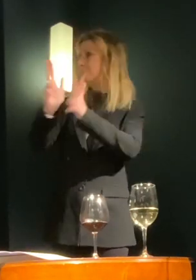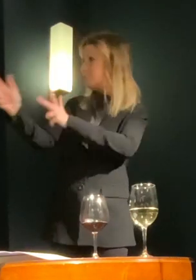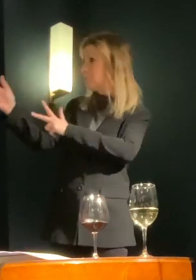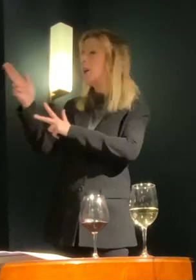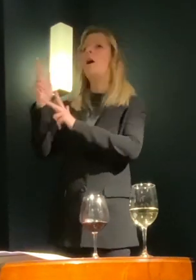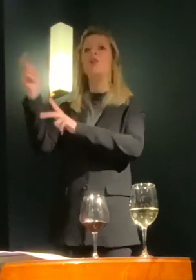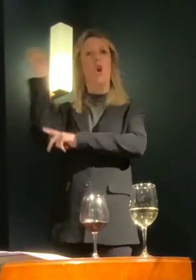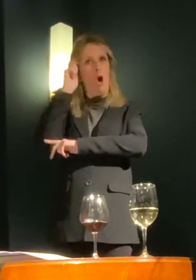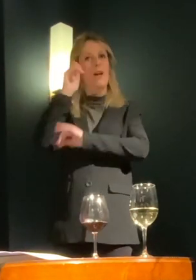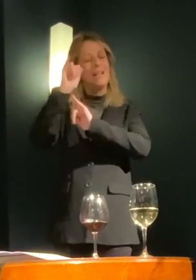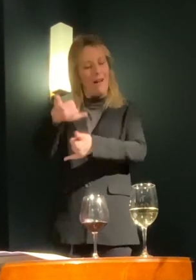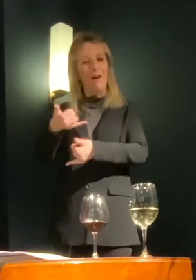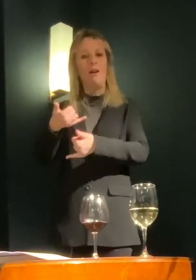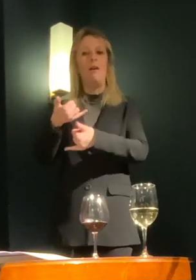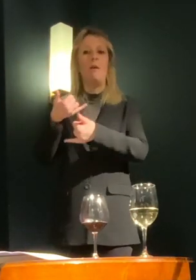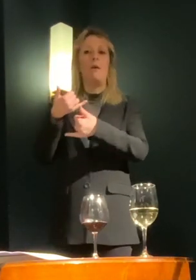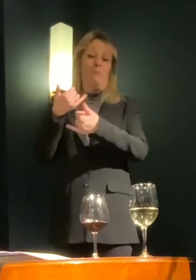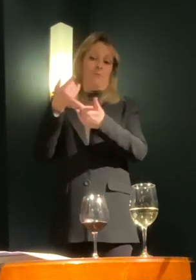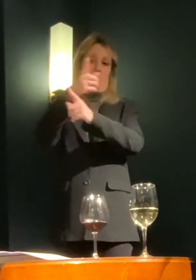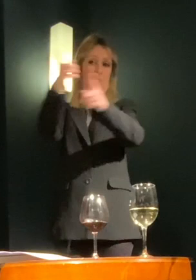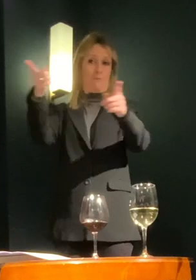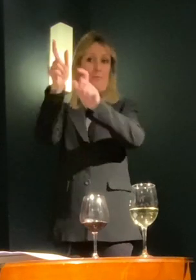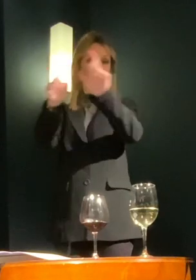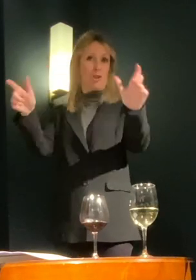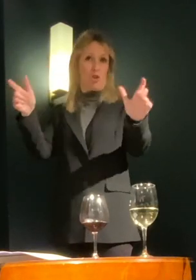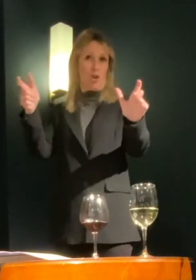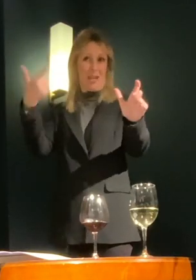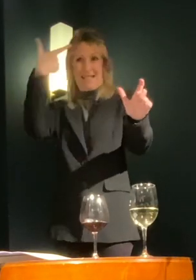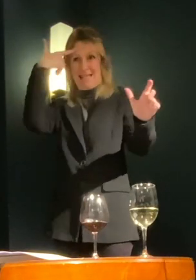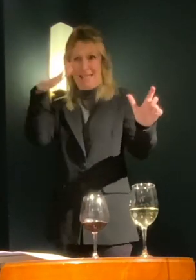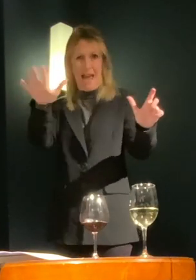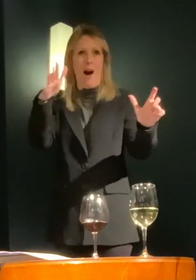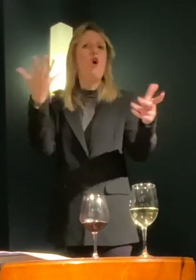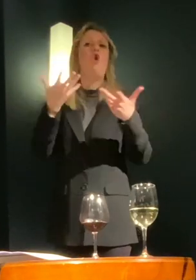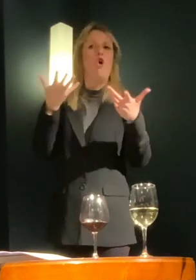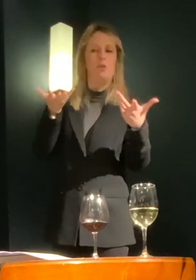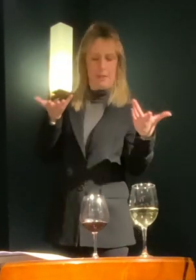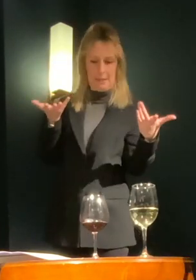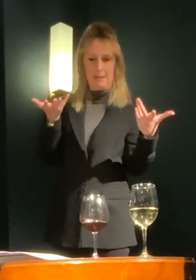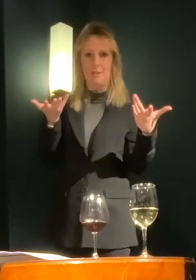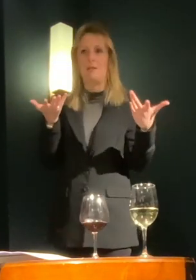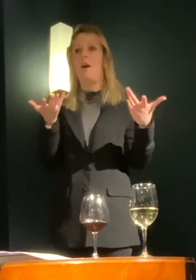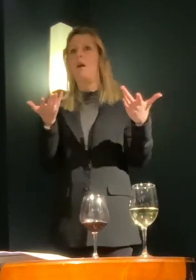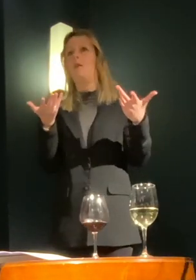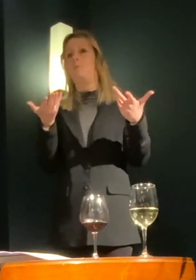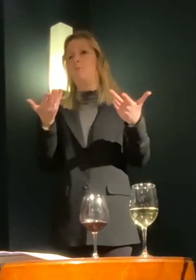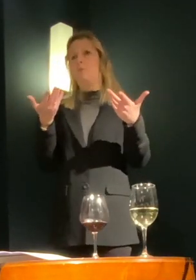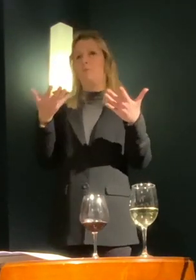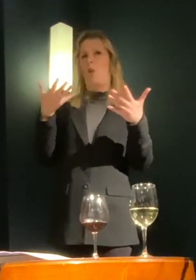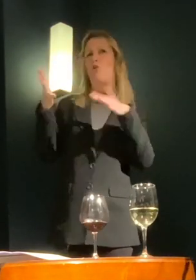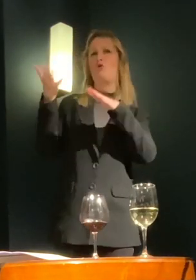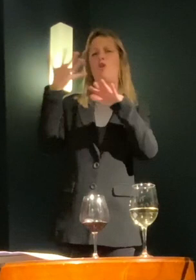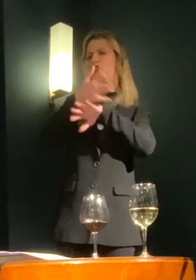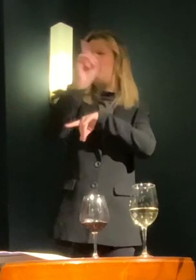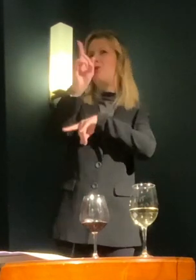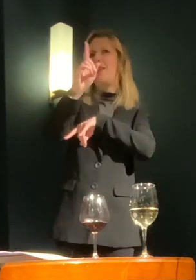non parlare anche di droga a persone che comunque, diciamo, sanno che cos'è, senza entrare nel merito di chi la usa, chi non la usa, però